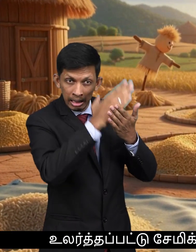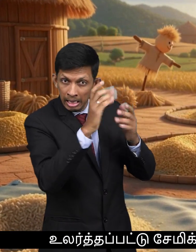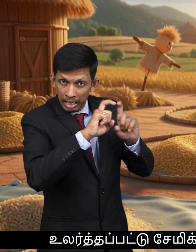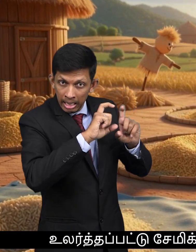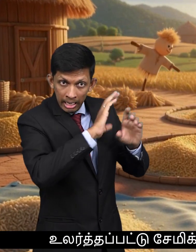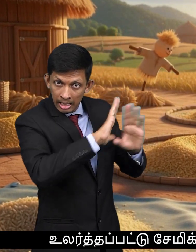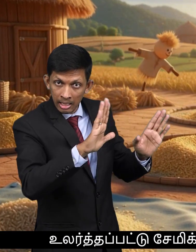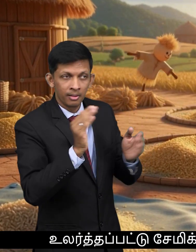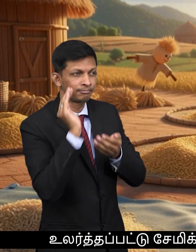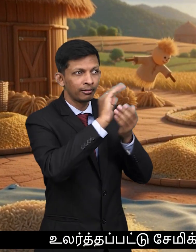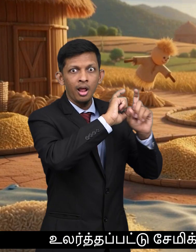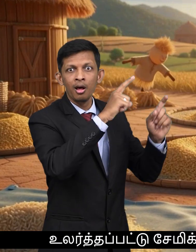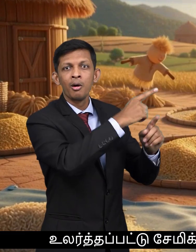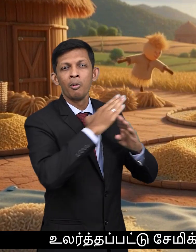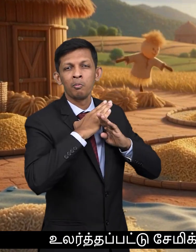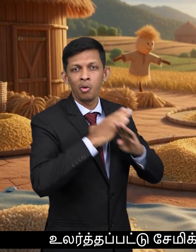சேமிக்கப்படுகின்றன என்பதை நீங்கள்